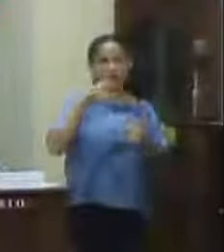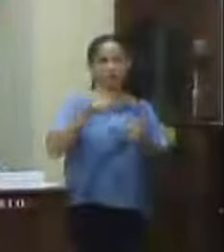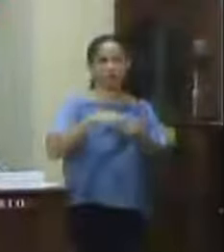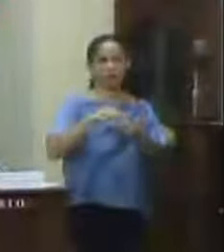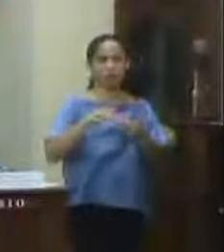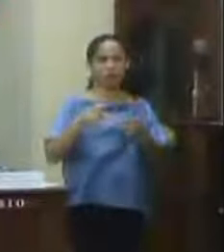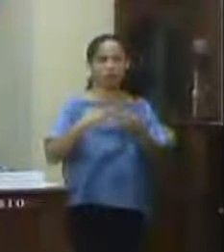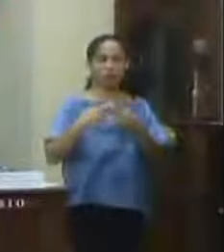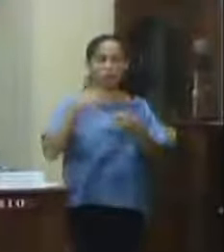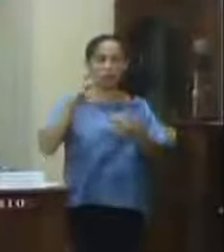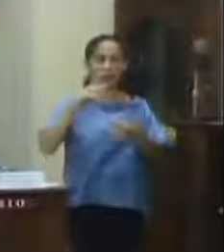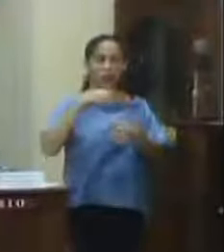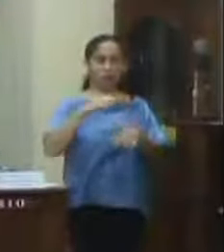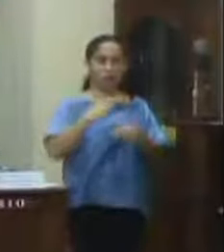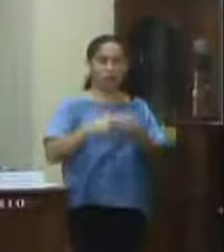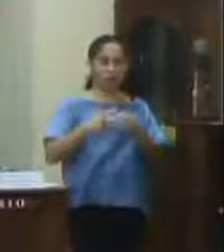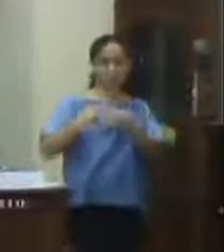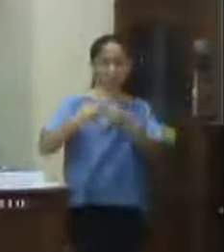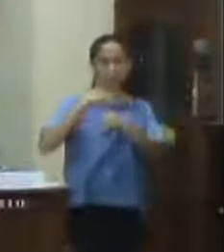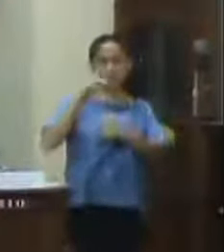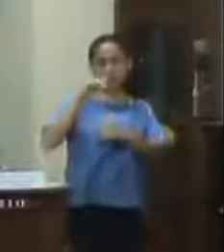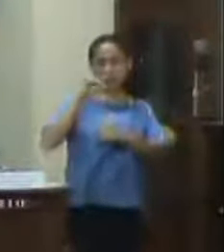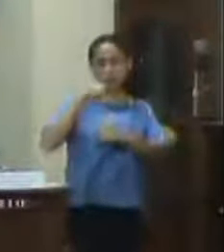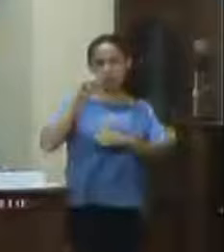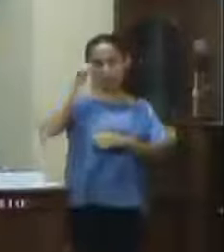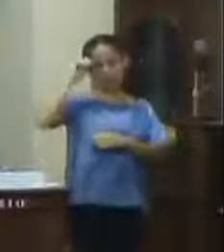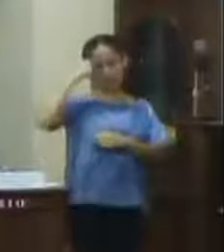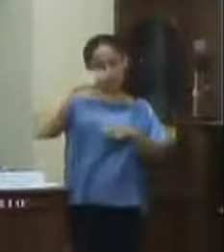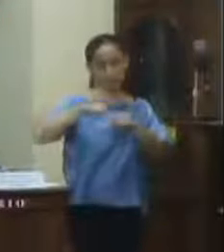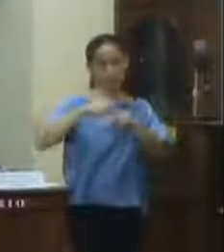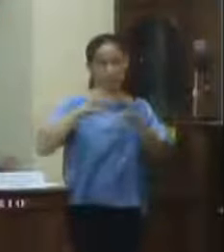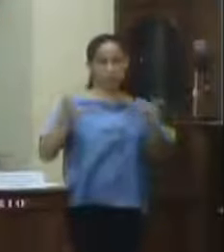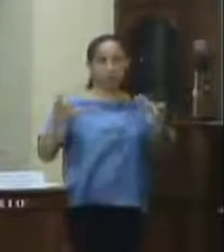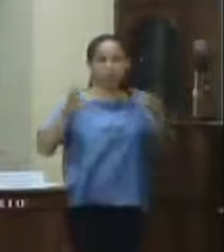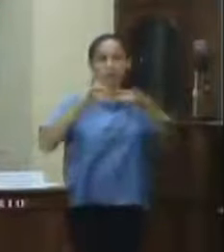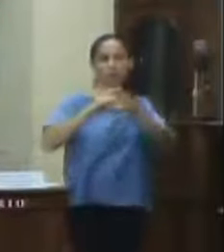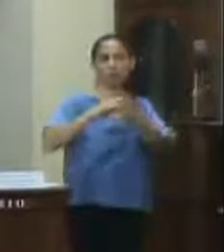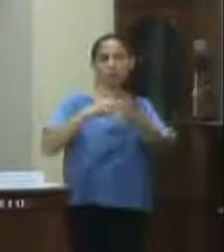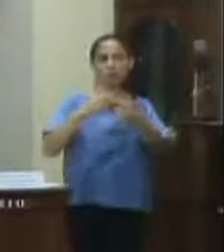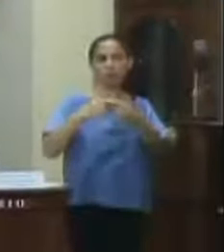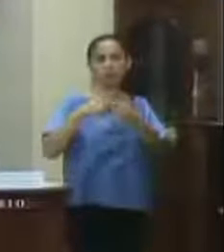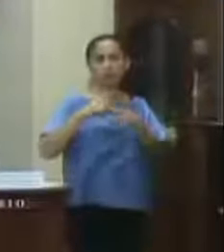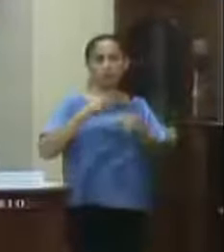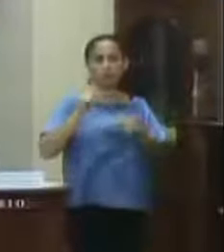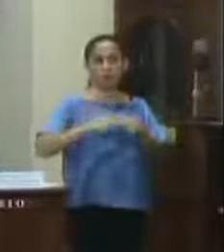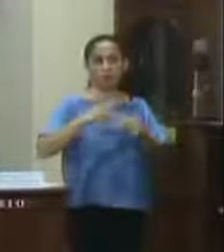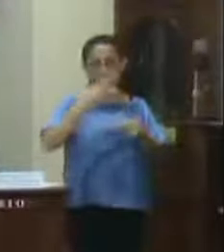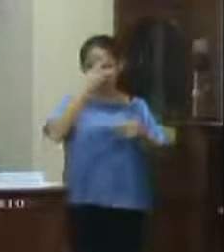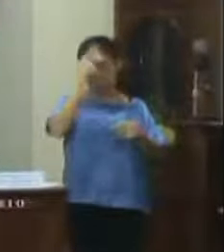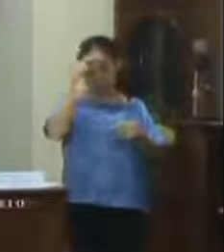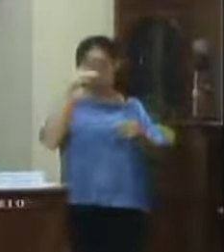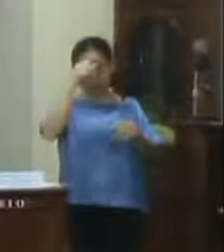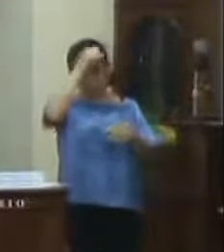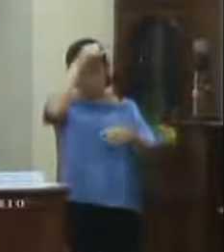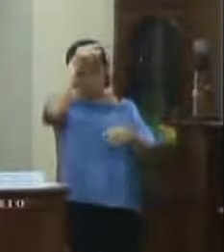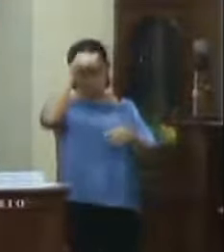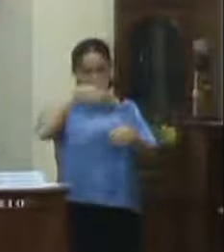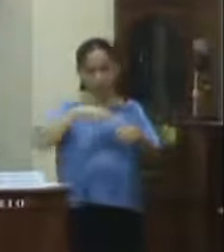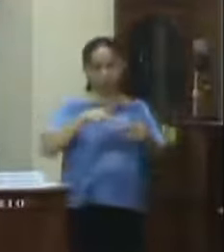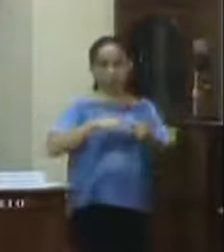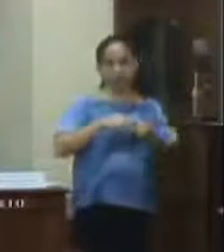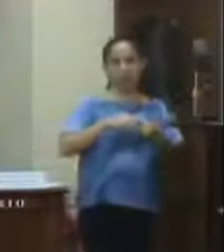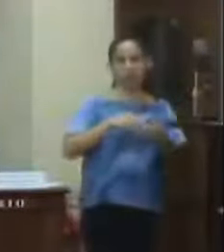outras providências. Cumpre-nos propor a essa Igreja Casa, Câmara Municipal o anexo projeto de lei que autoriza o município de Valença